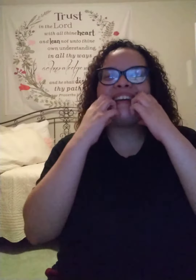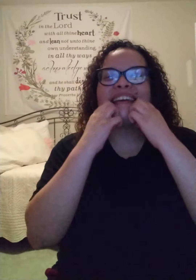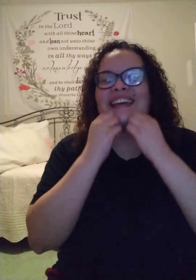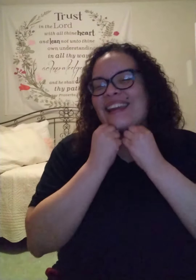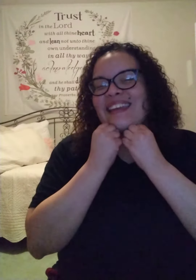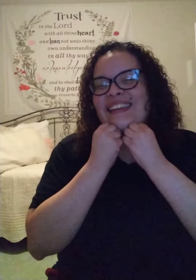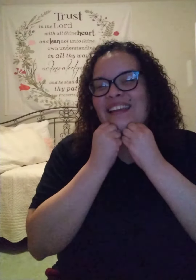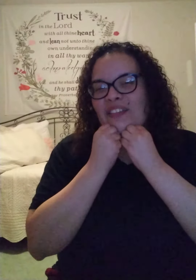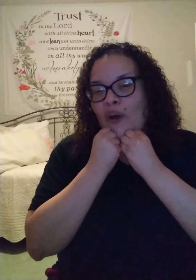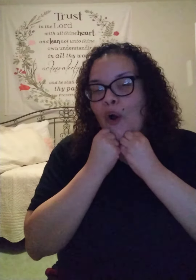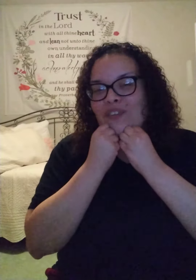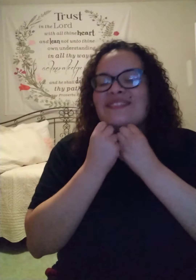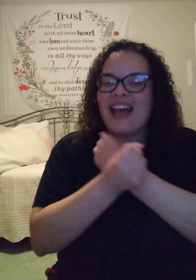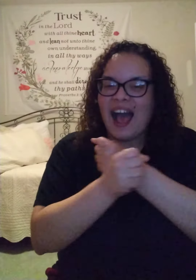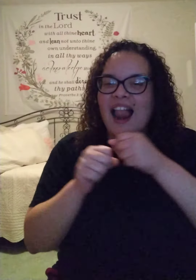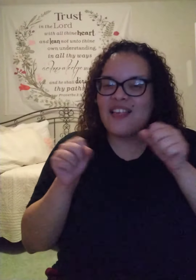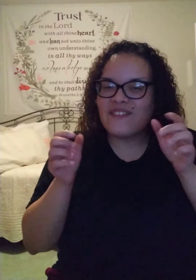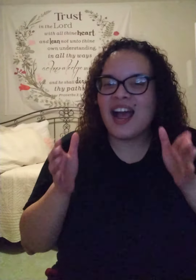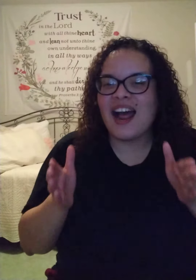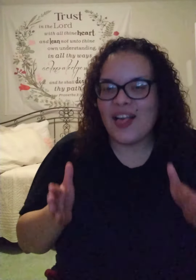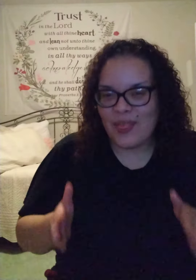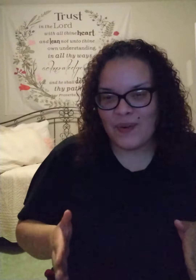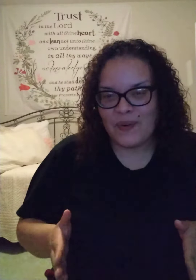querido salvador.